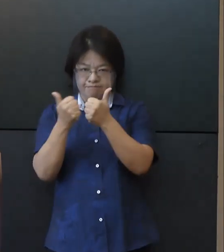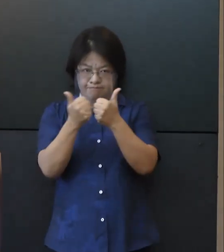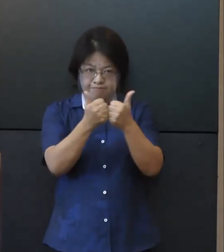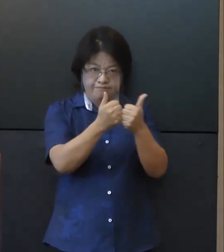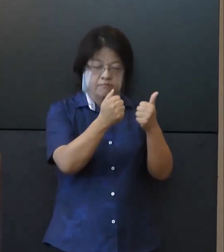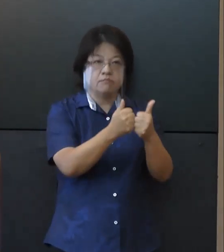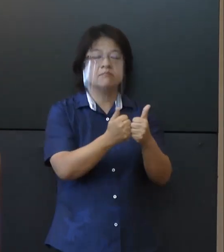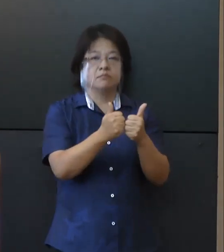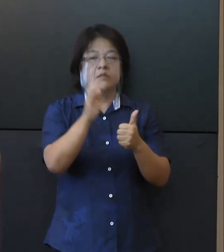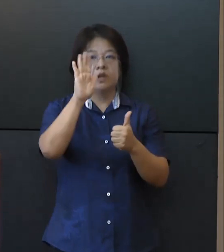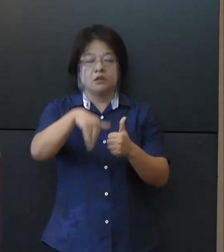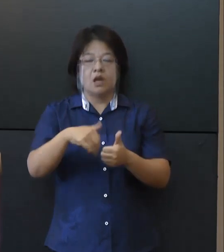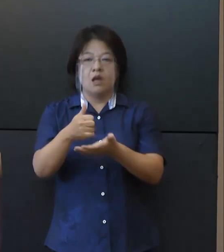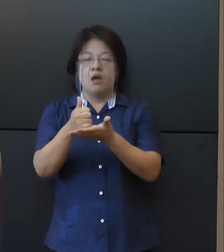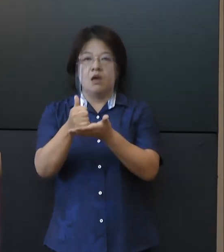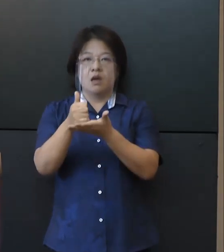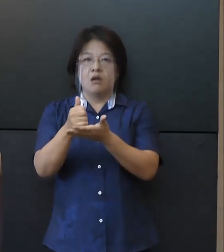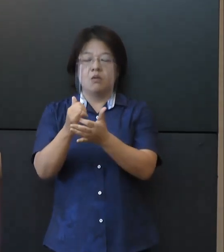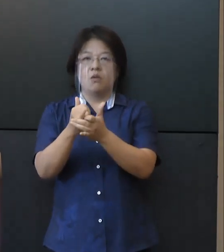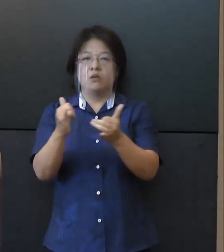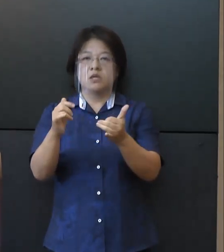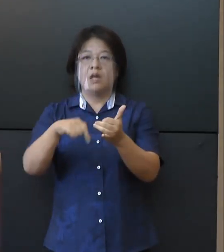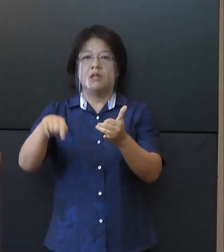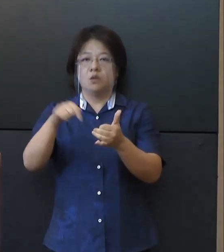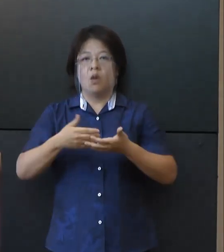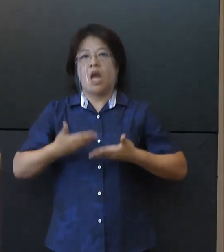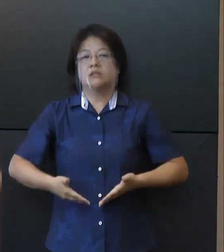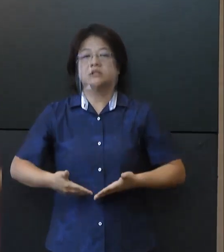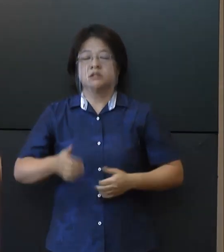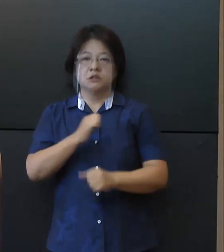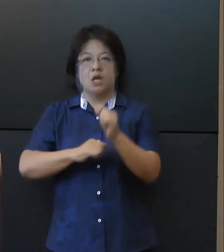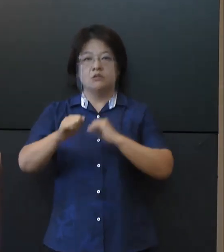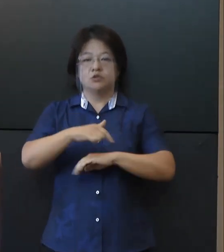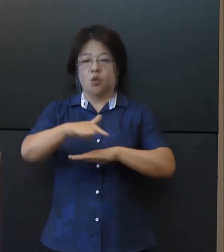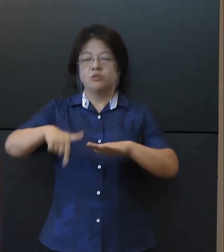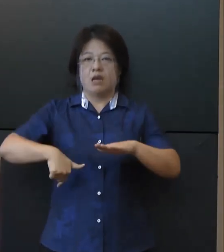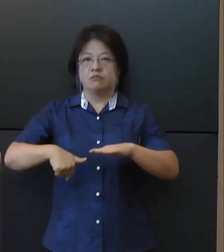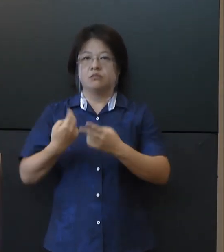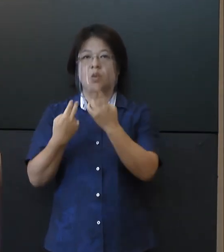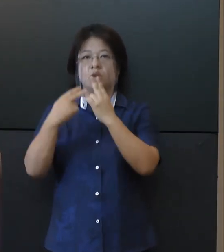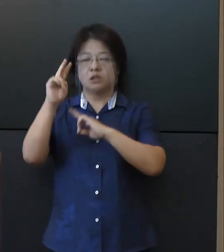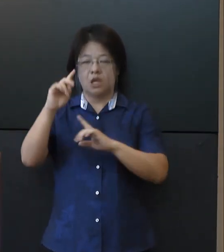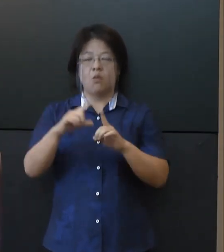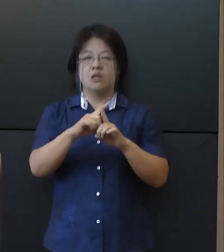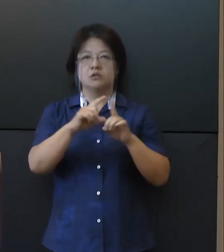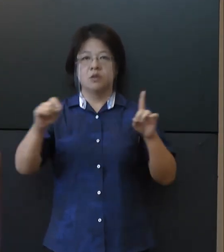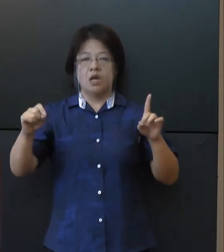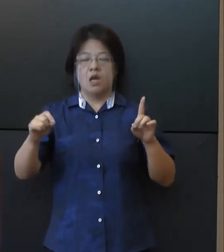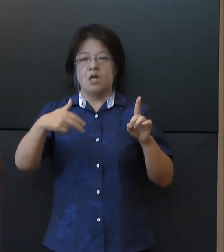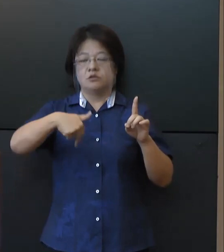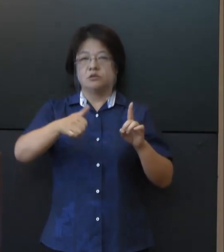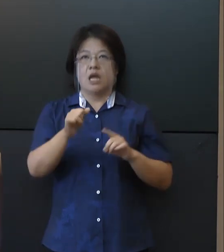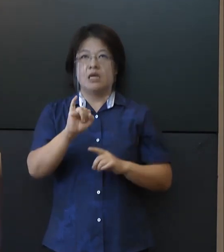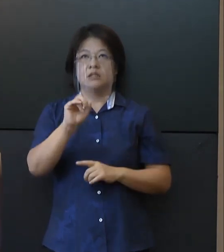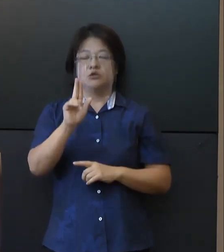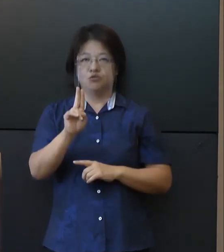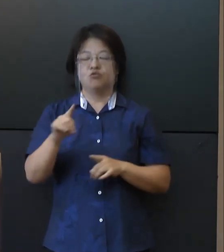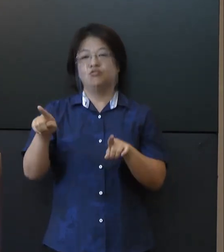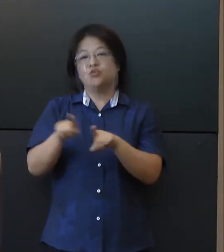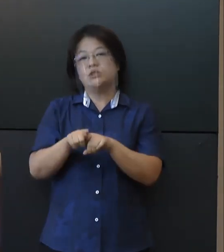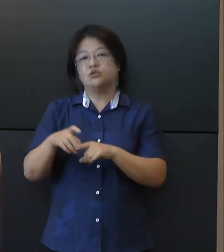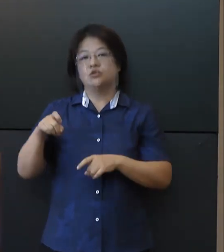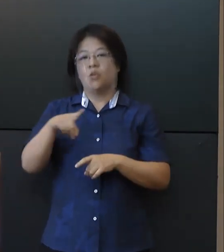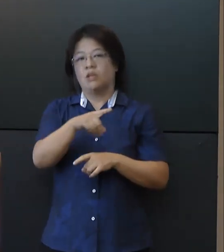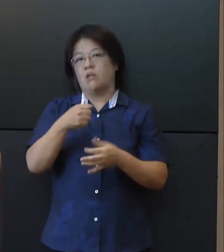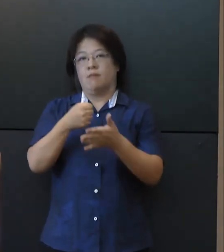行者の安全安心に関するアクションプラン沖縄ツアースタイル with コロナを策定いた